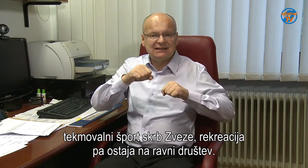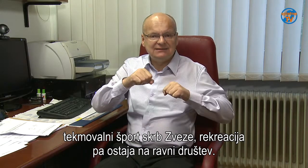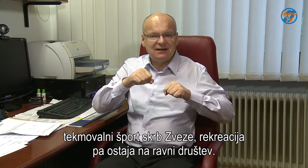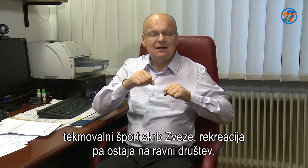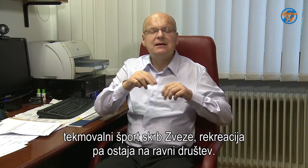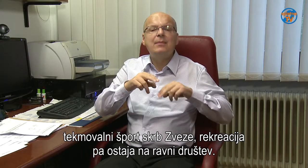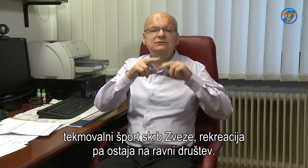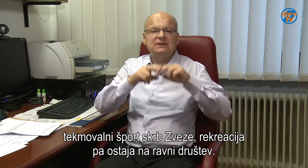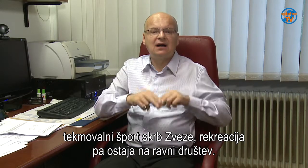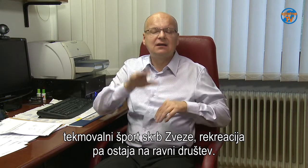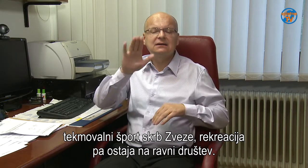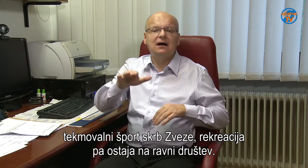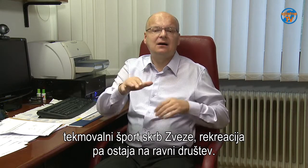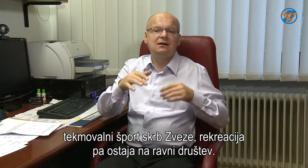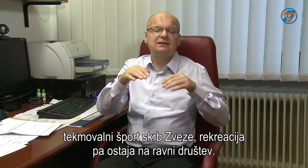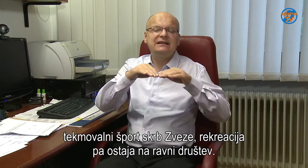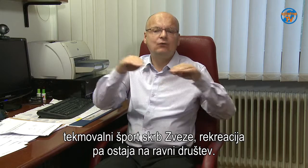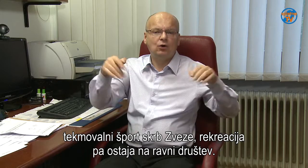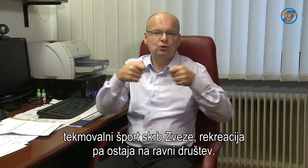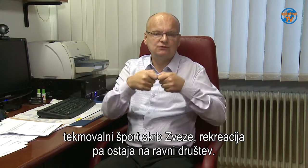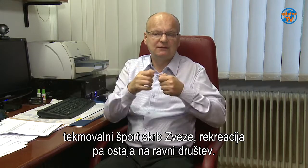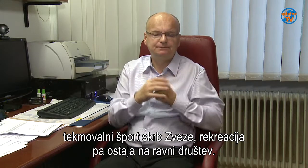Rekreacija je pa ostala na nivoju družbe.